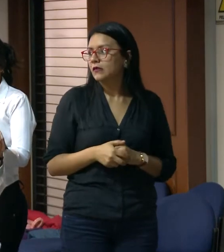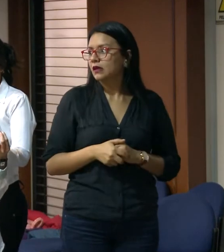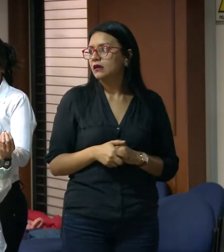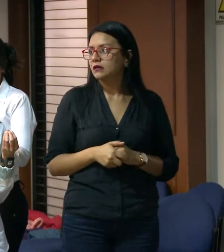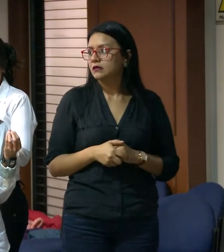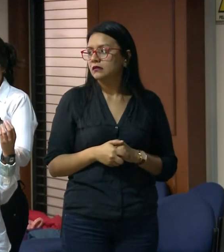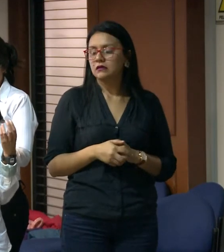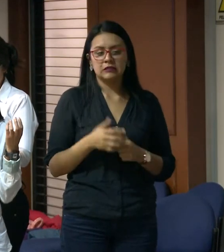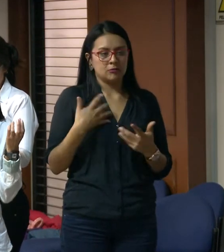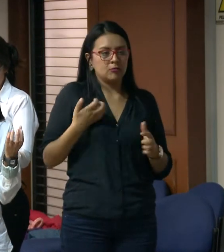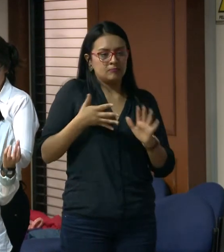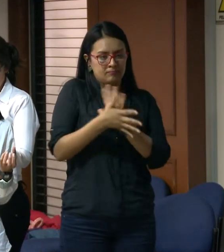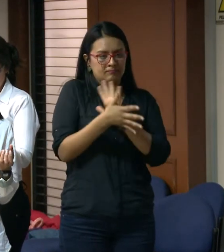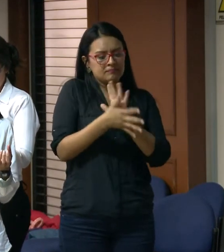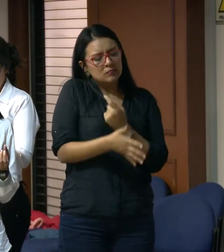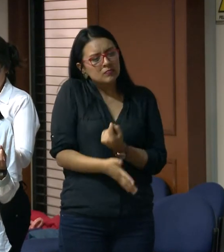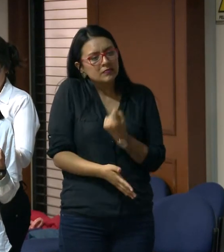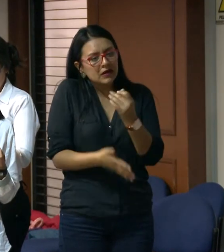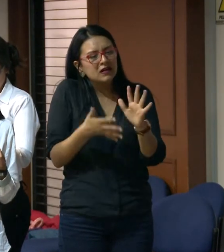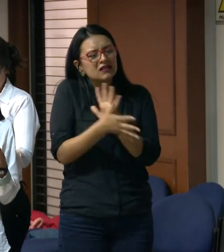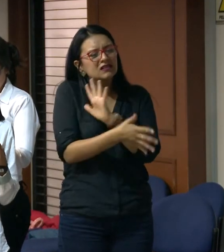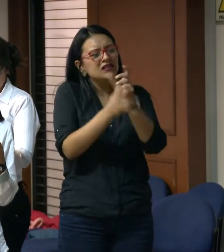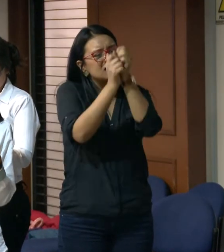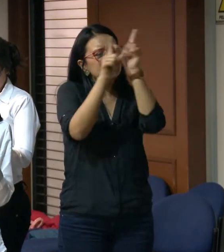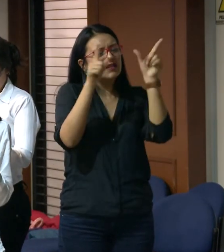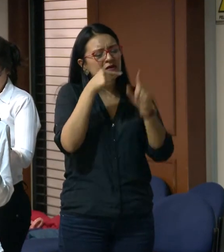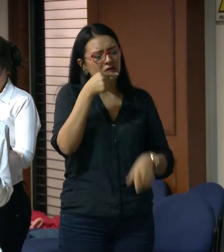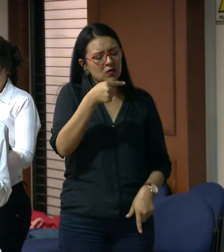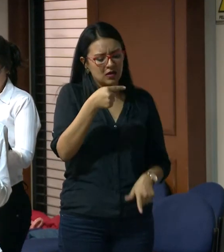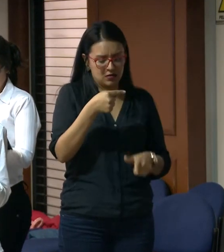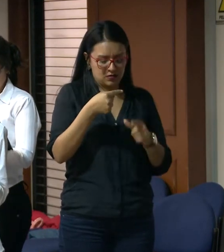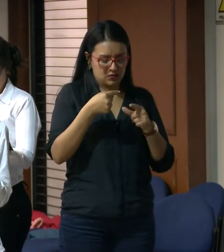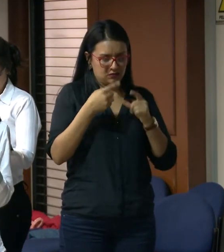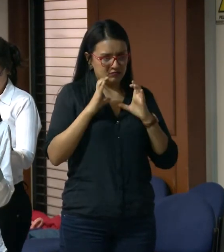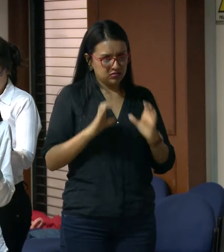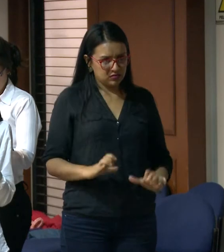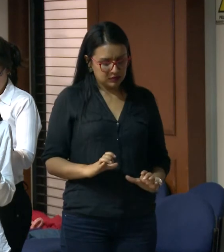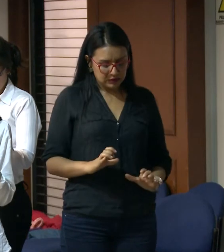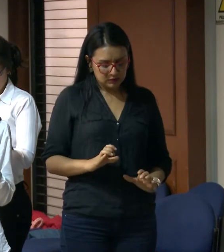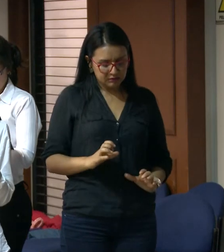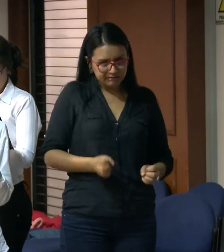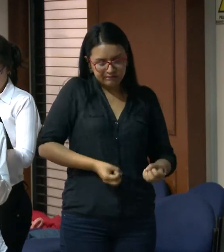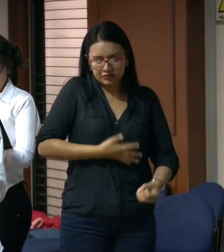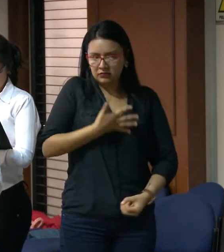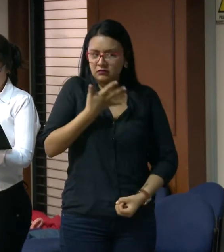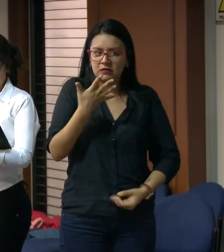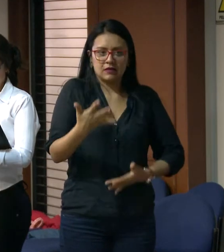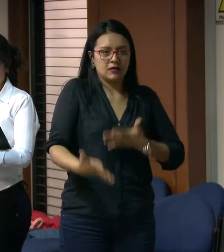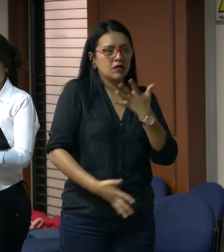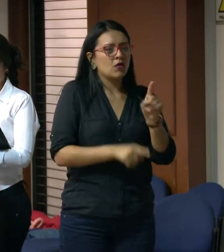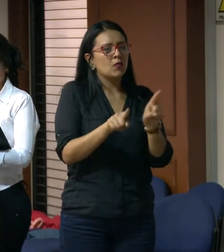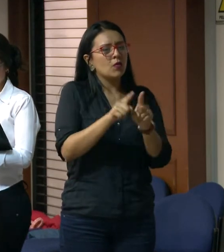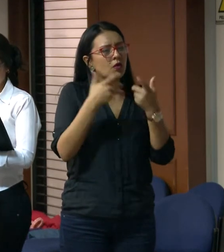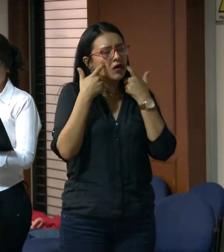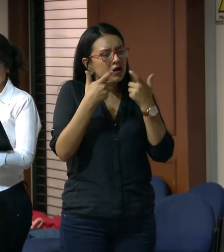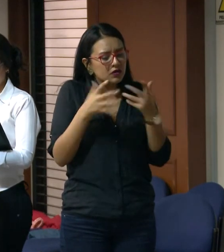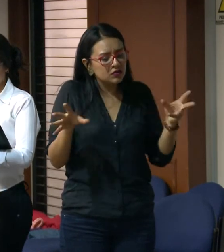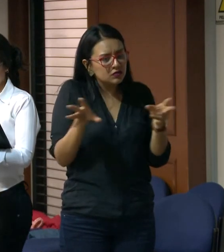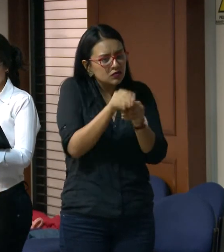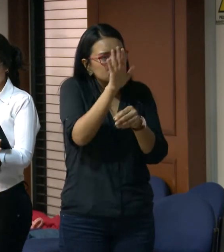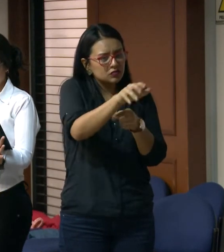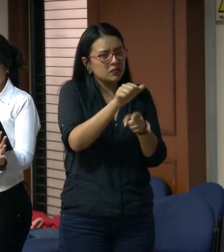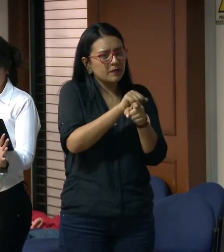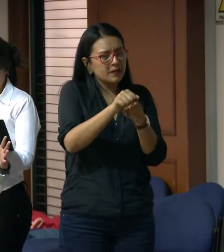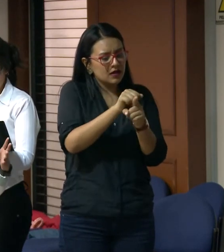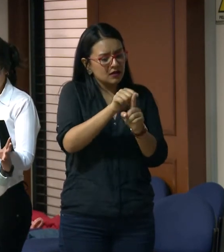yo les quiero contar un poco sobre los lenguajes. El lenguaje corporal es el que hace relevancia a todas esas